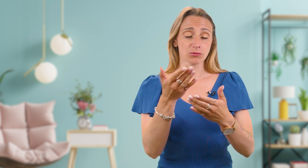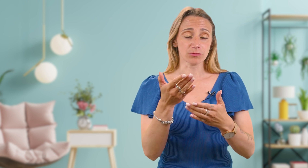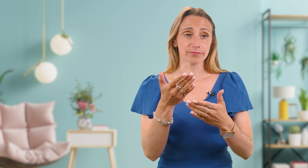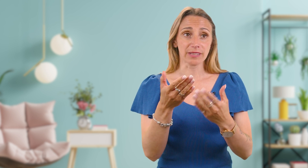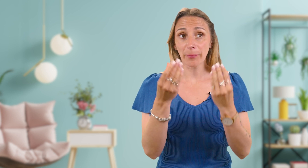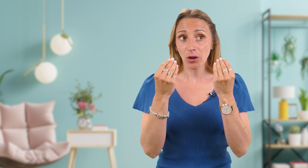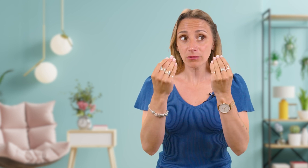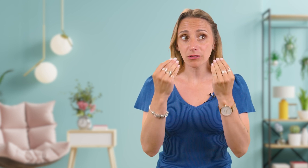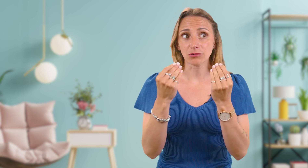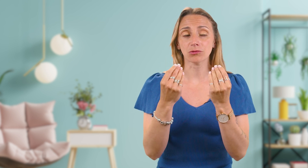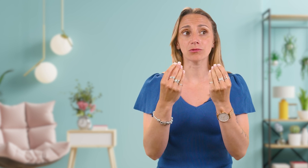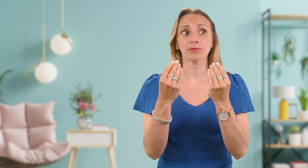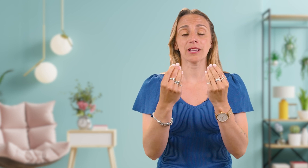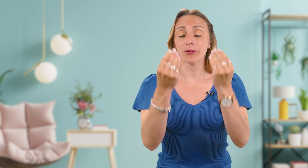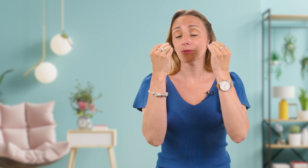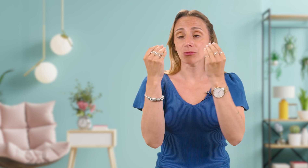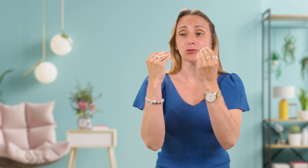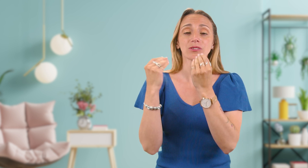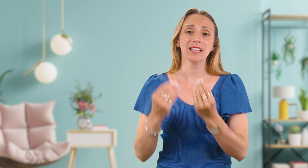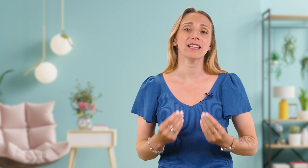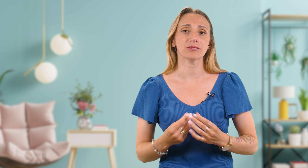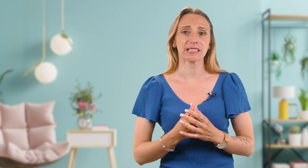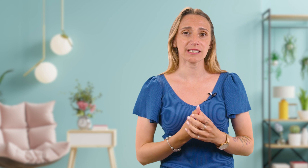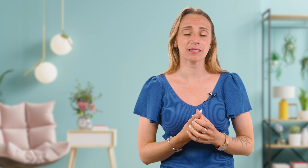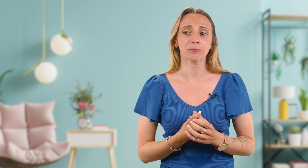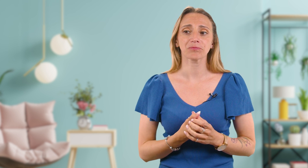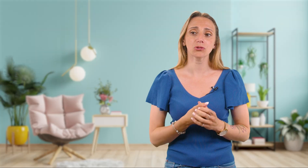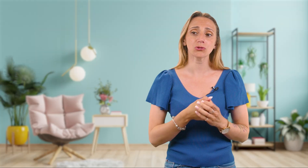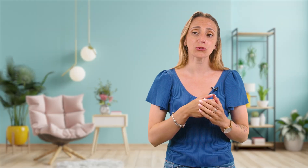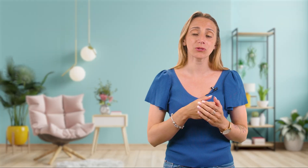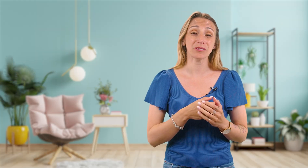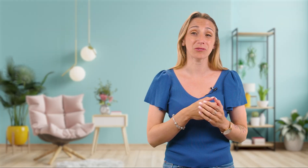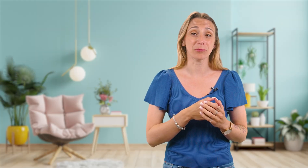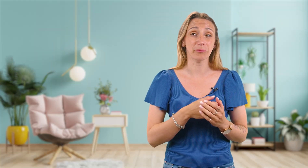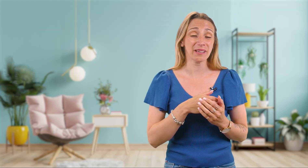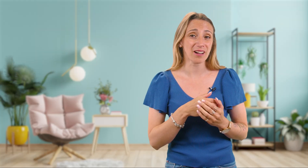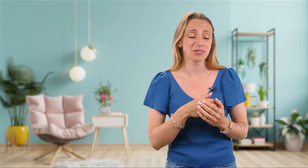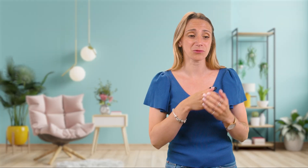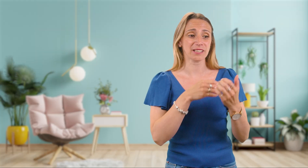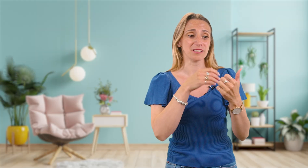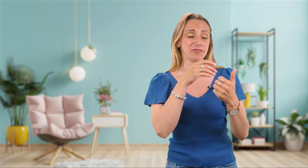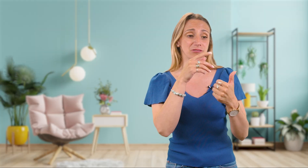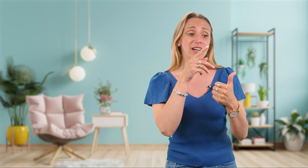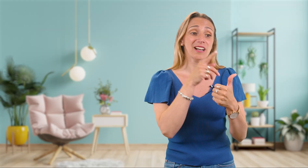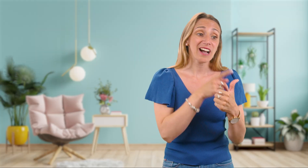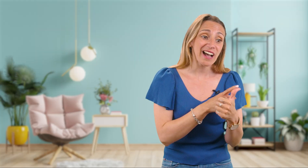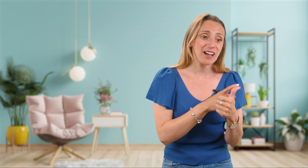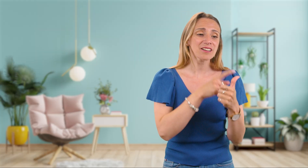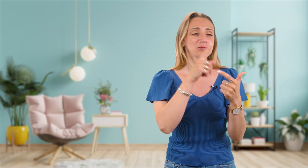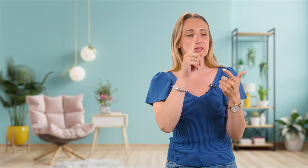on apprend, quand on nous enseigne la langue des signes, jusqu'au niveau B1, donc il y a le niveau A1, le